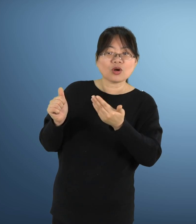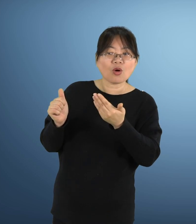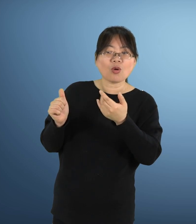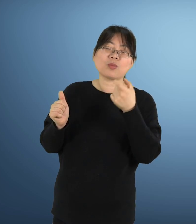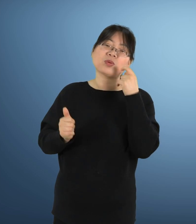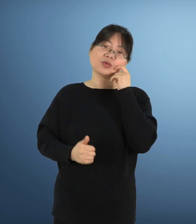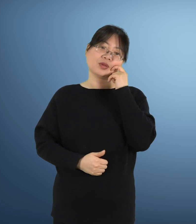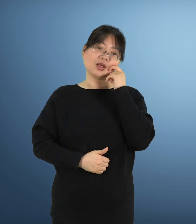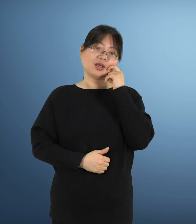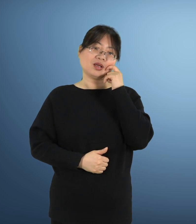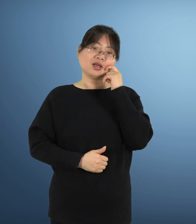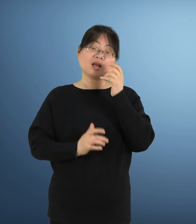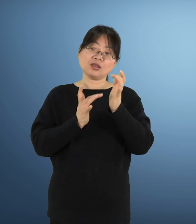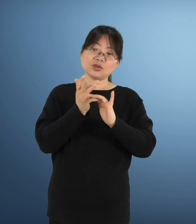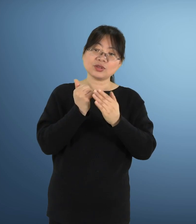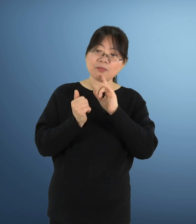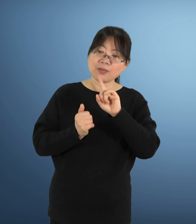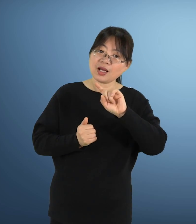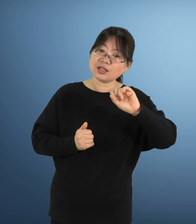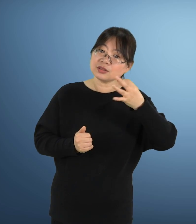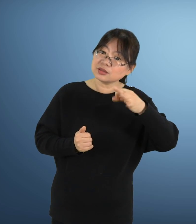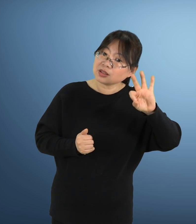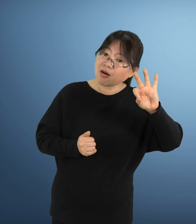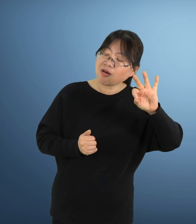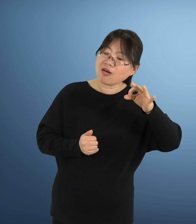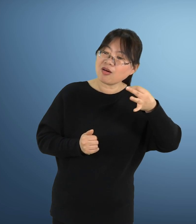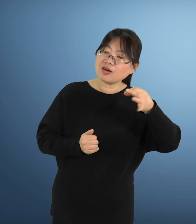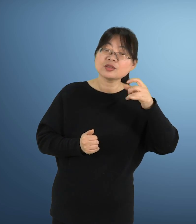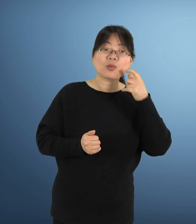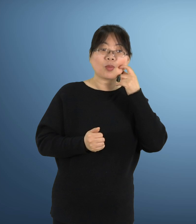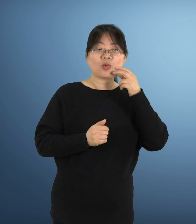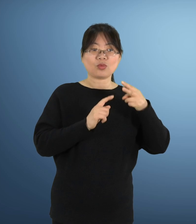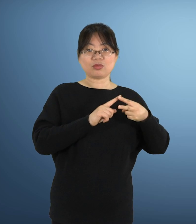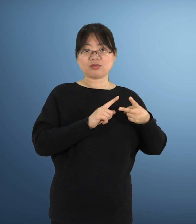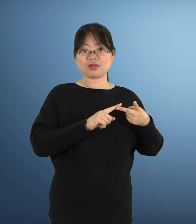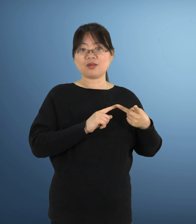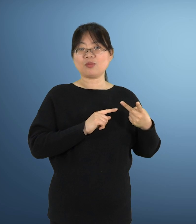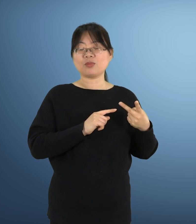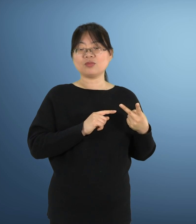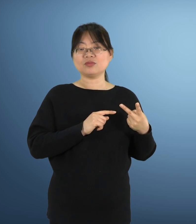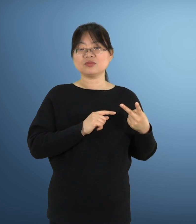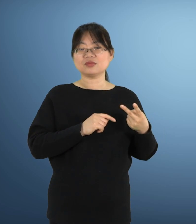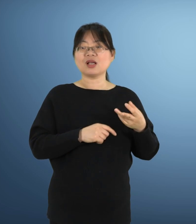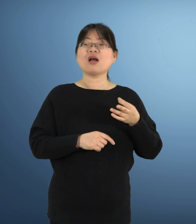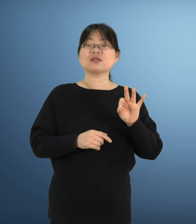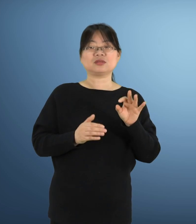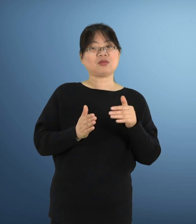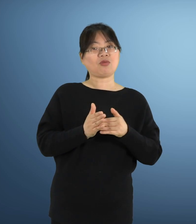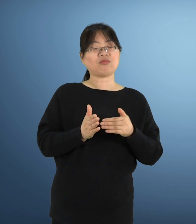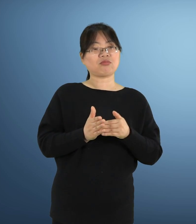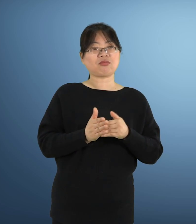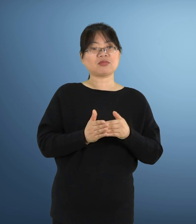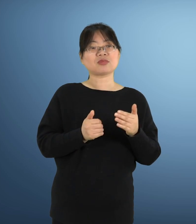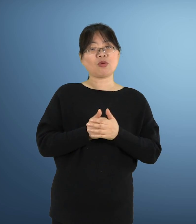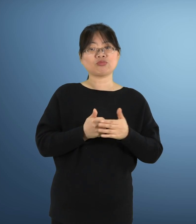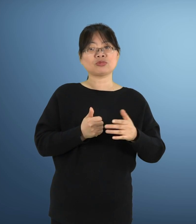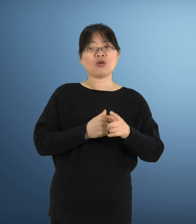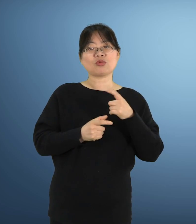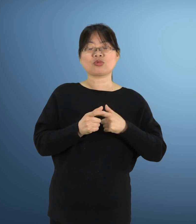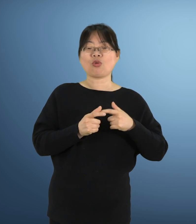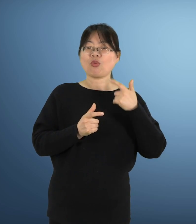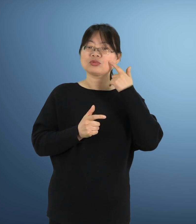말은 예수님의 말을 인정했다는 얘기입니까? 인정하지 못했다는 얘기입니까? 인정했다는 얘기예요.